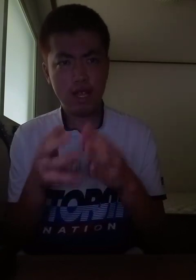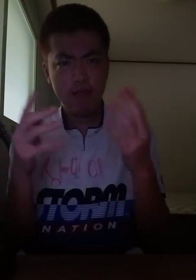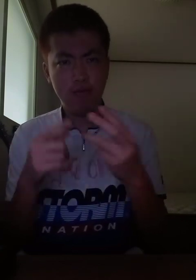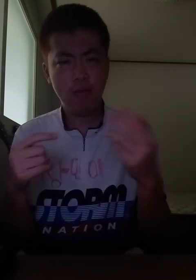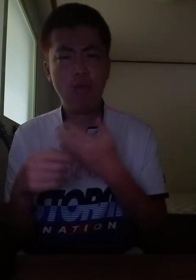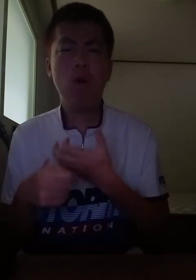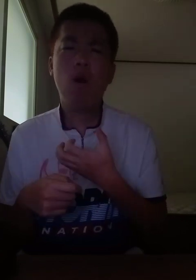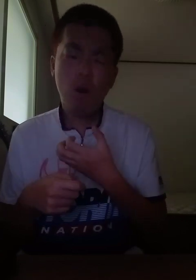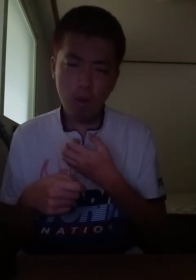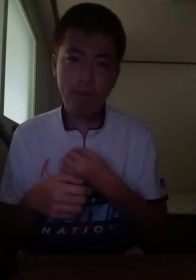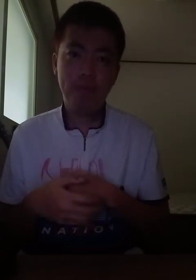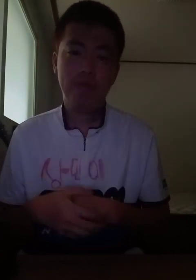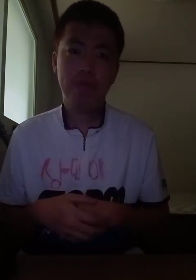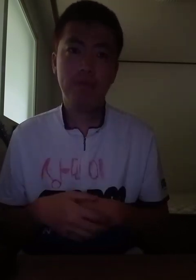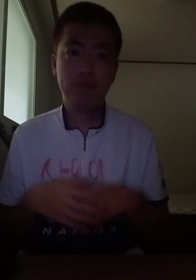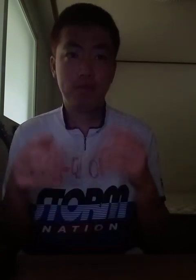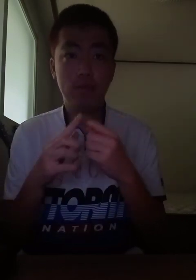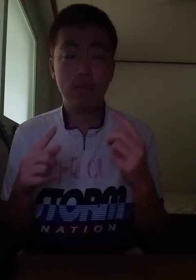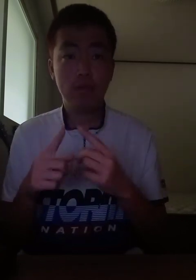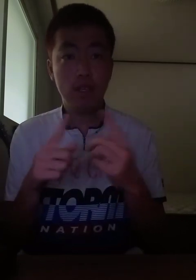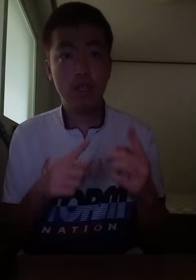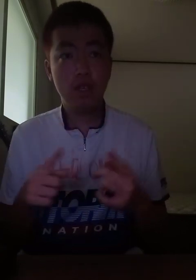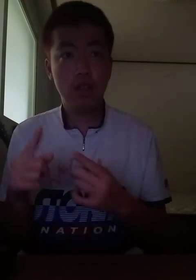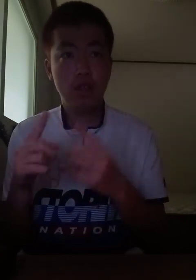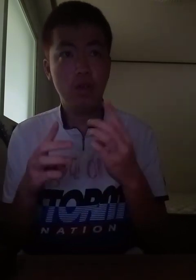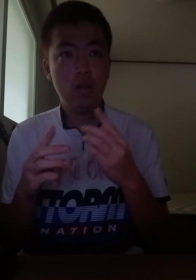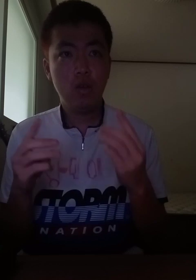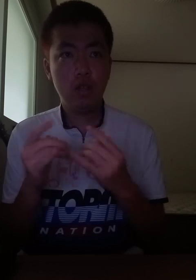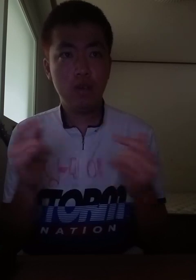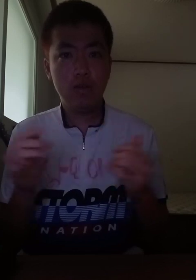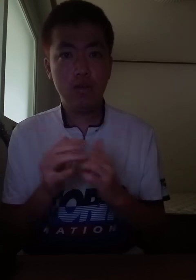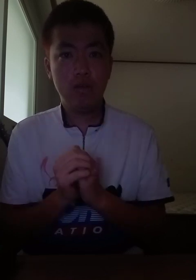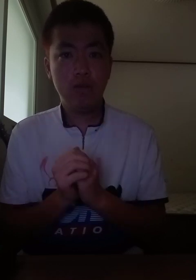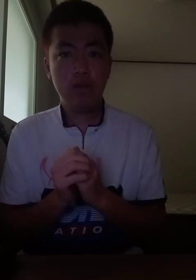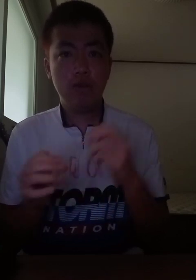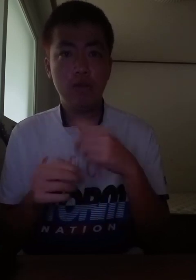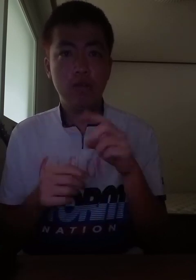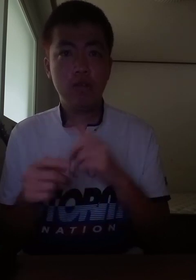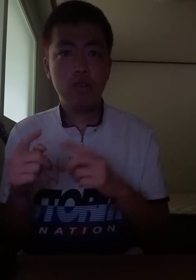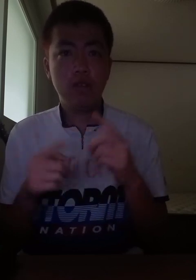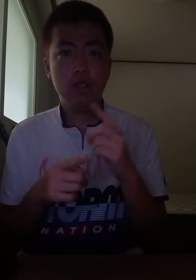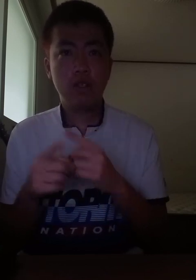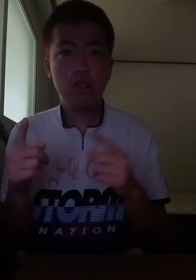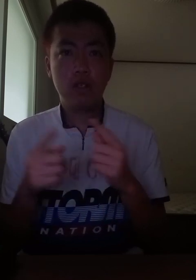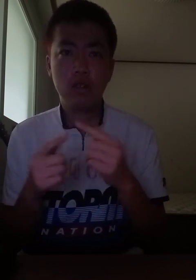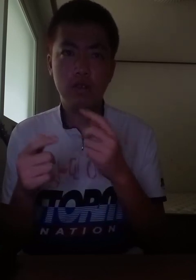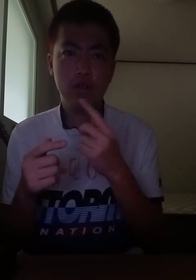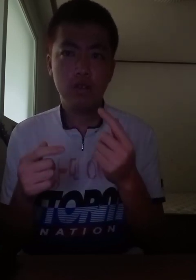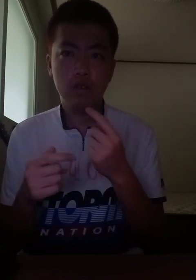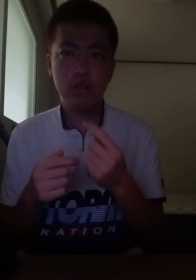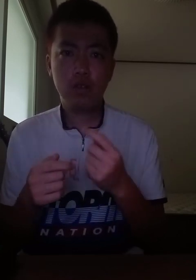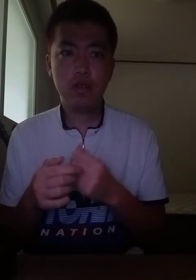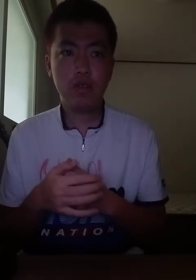몸살입니다. 대책은 늘어나는데 불안은 여전합니다. 다른 이름으로 택배를 받는 여성도 있습니다. 민감한 정보가